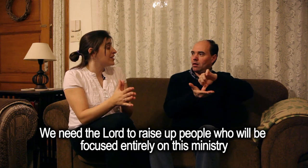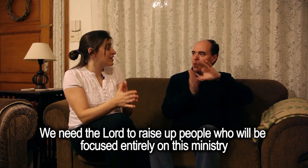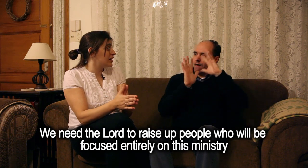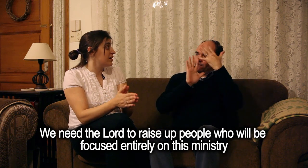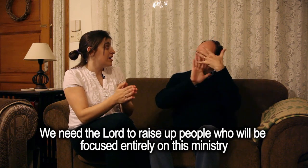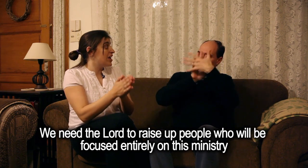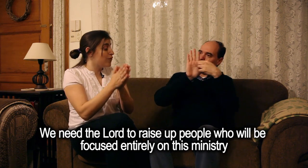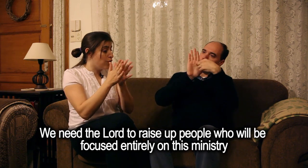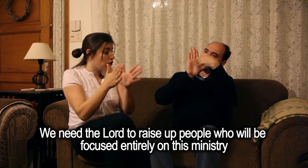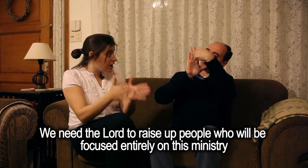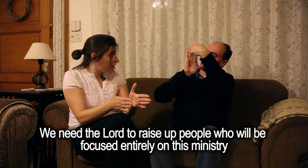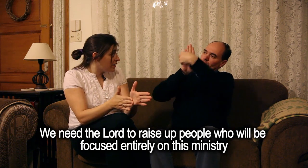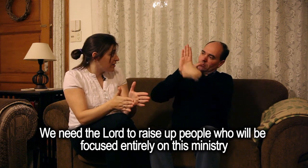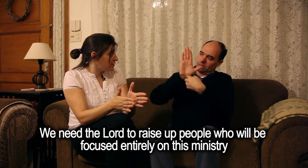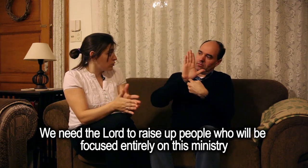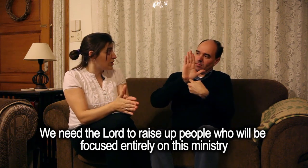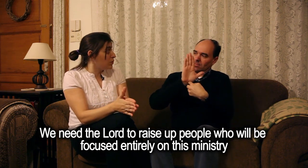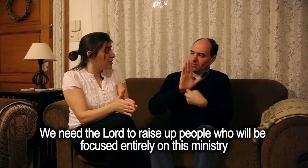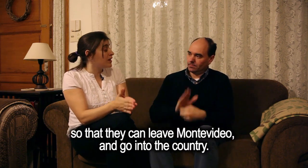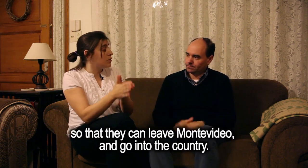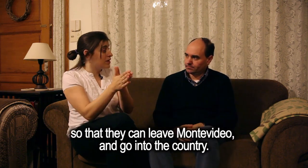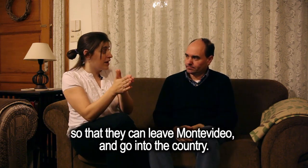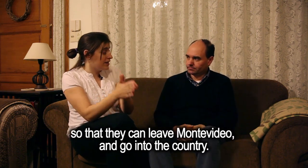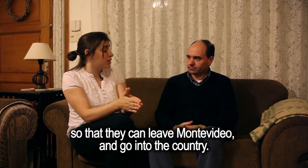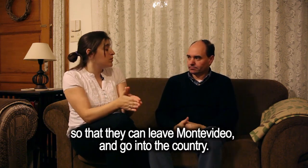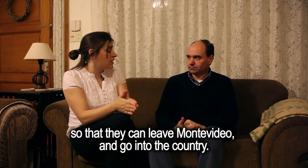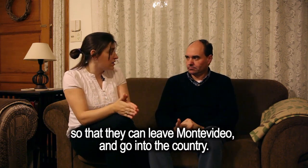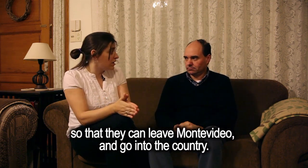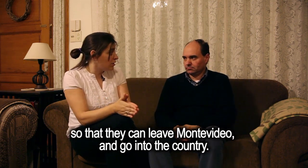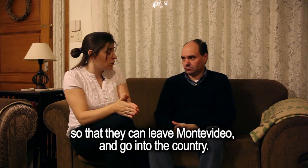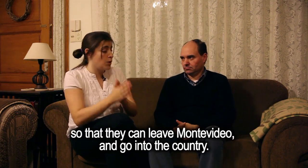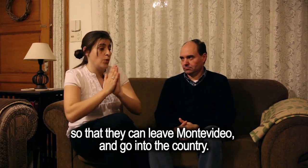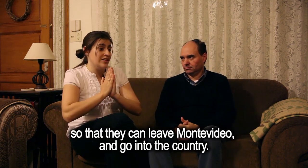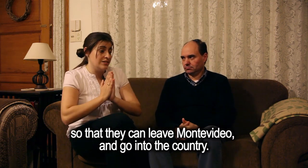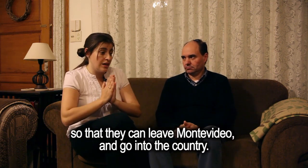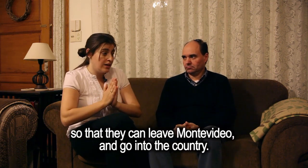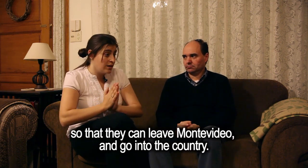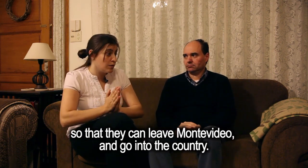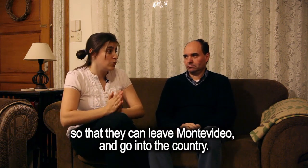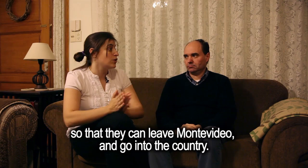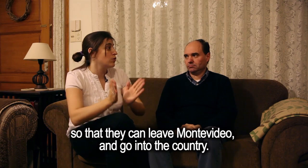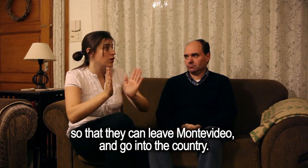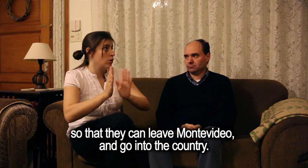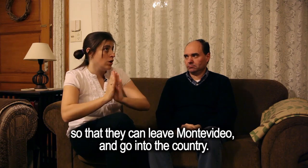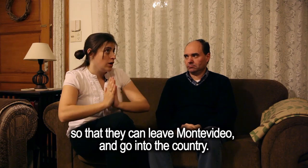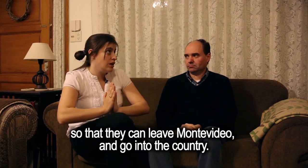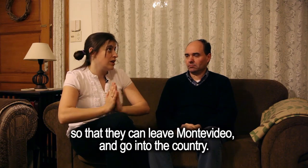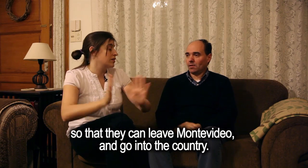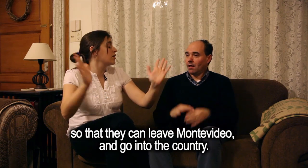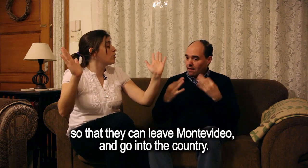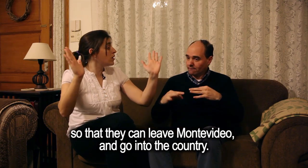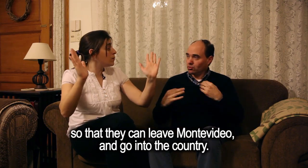estar enfocadas totalmente a este ministerio y que puedan salir de Montevideo, ir al interior del